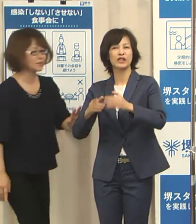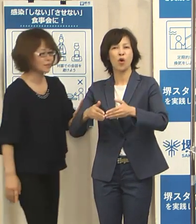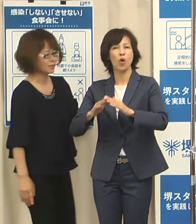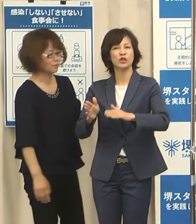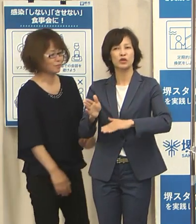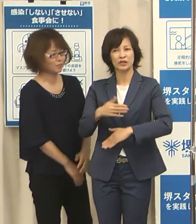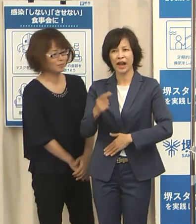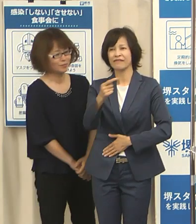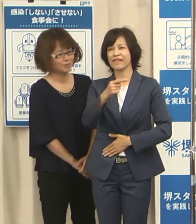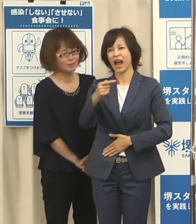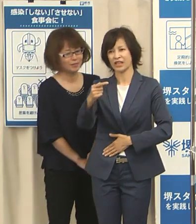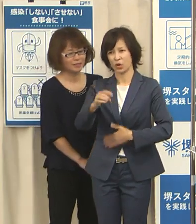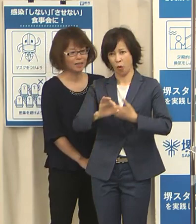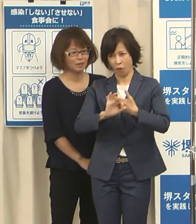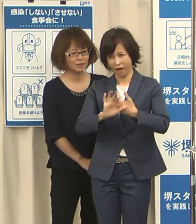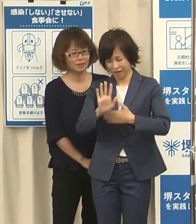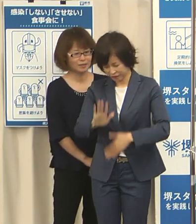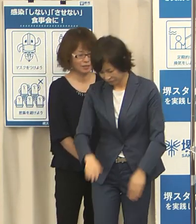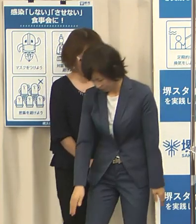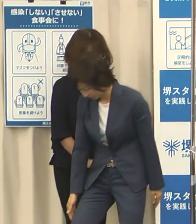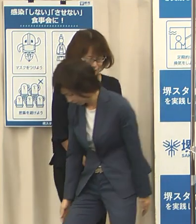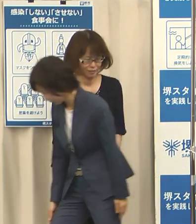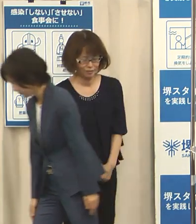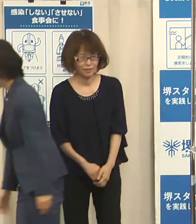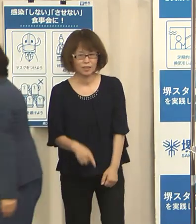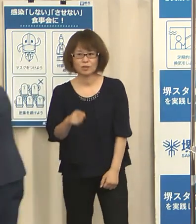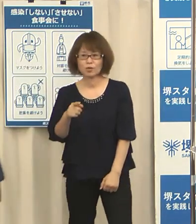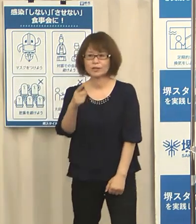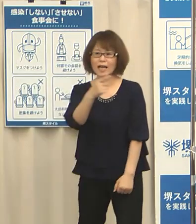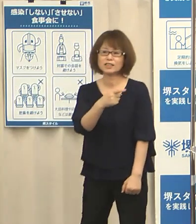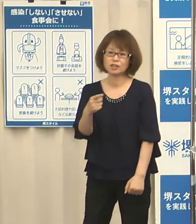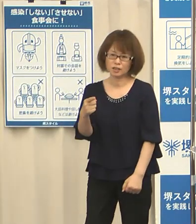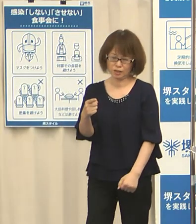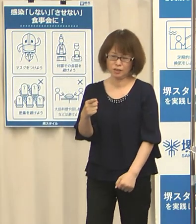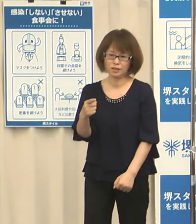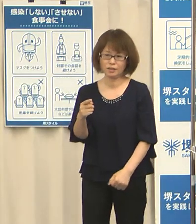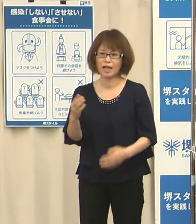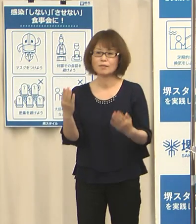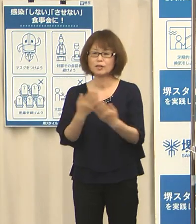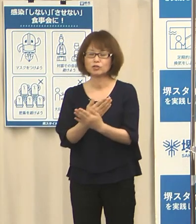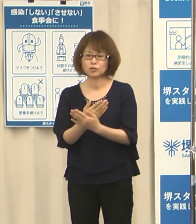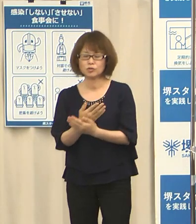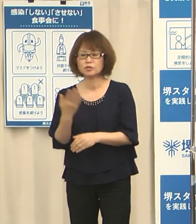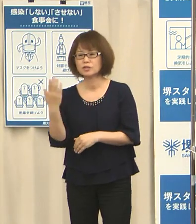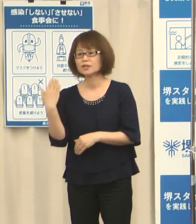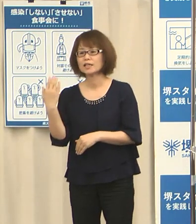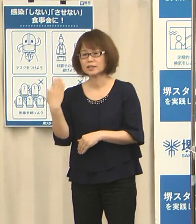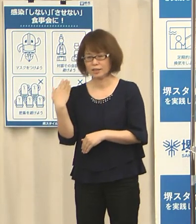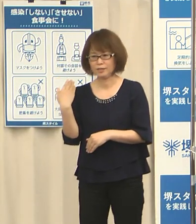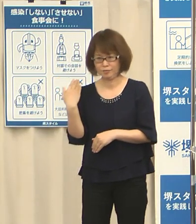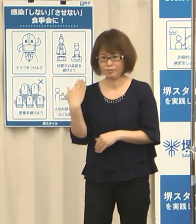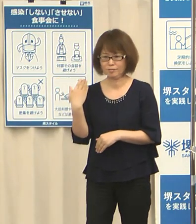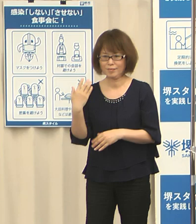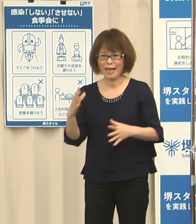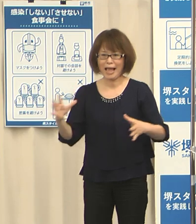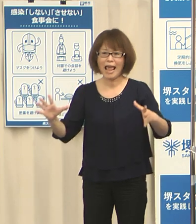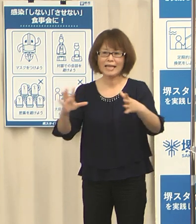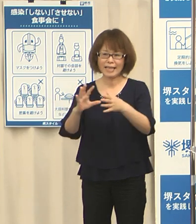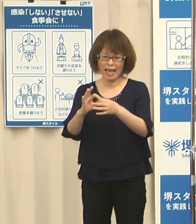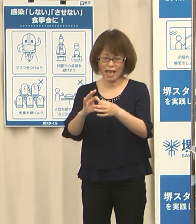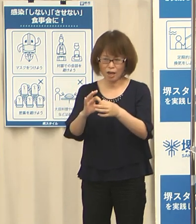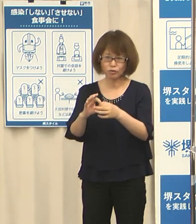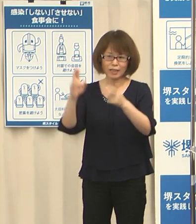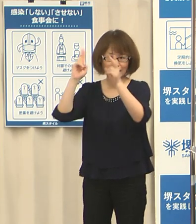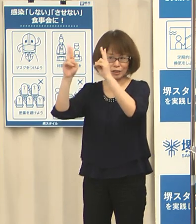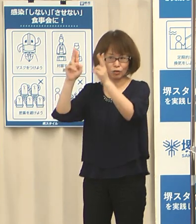からは第1号ということになります。で、 以前にその包括連携協定を結んでいた企業さんでも、